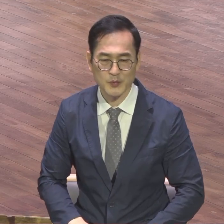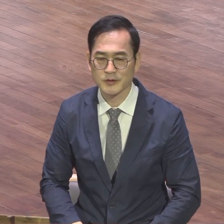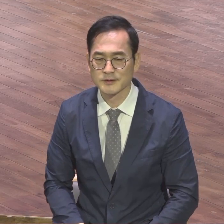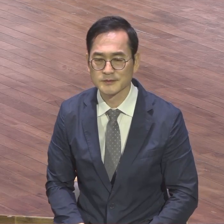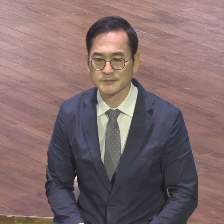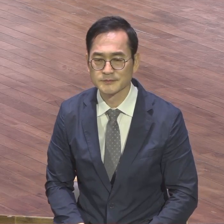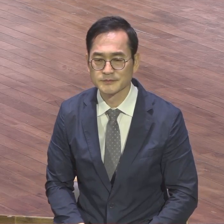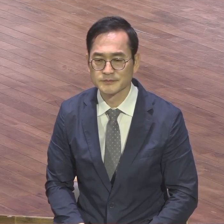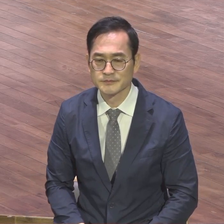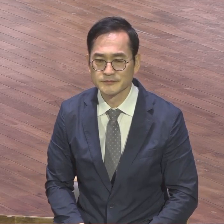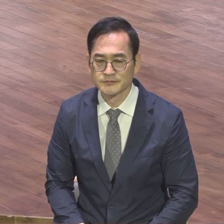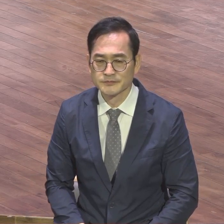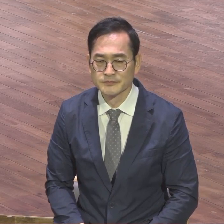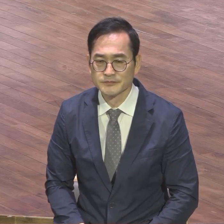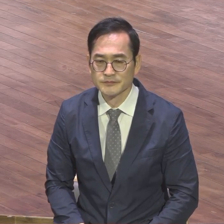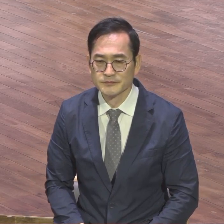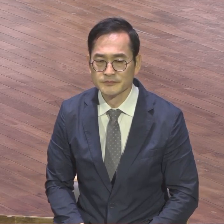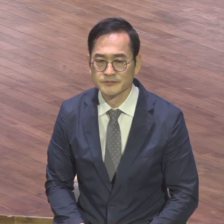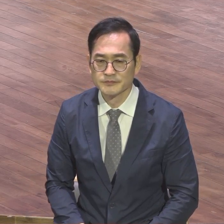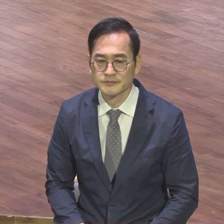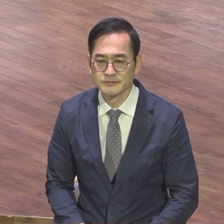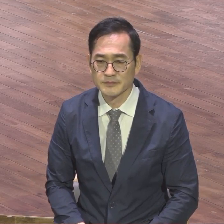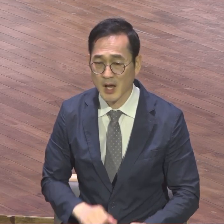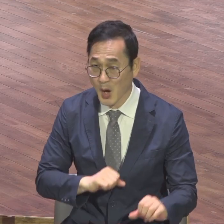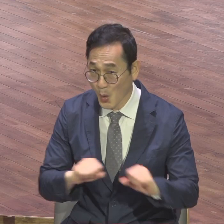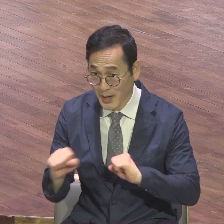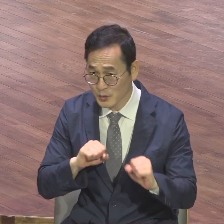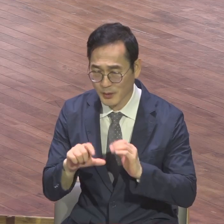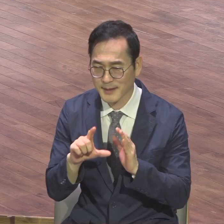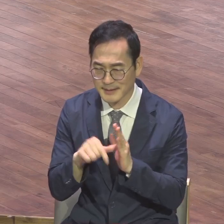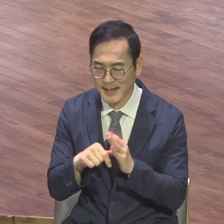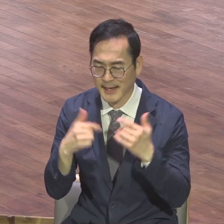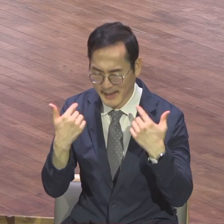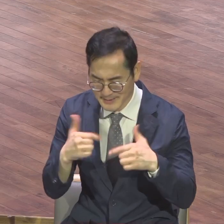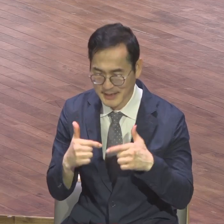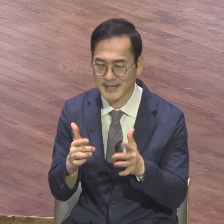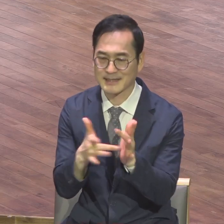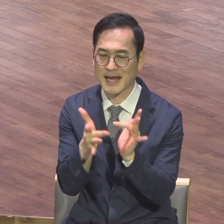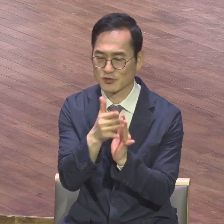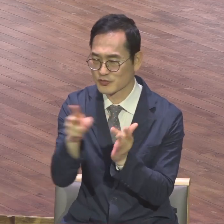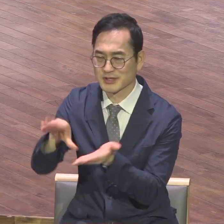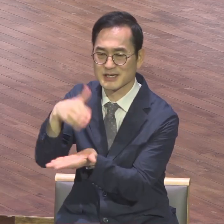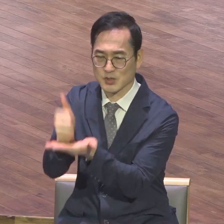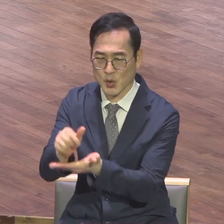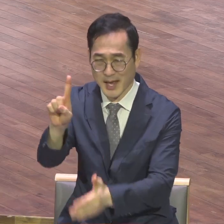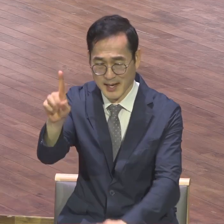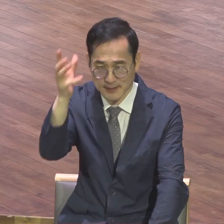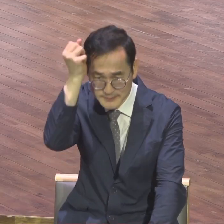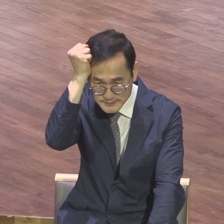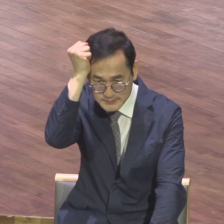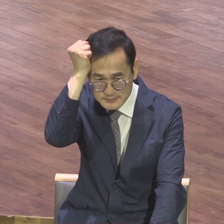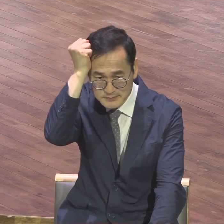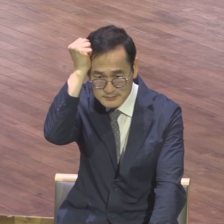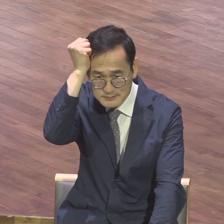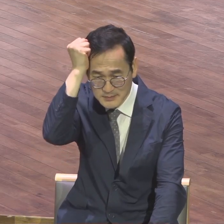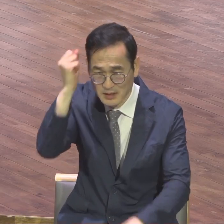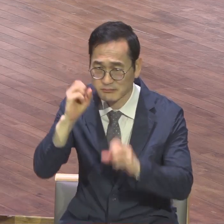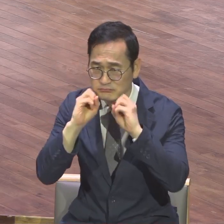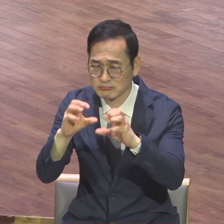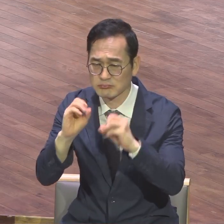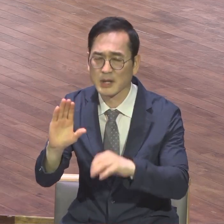계속해서 여러분요 모든 이 사역의 핵심이 뭐냐? 예수가 그리스도다. 다른 거 안